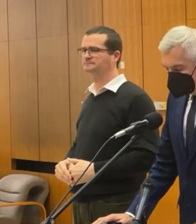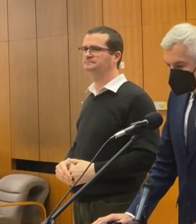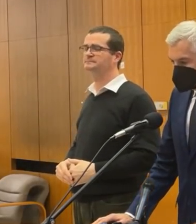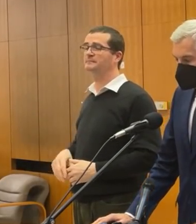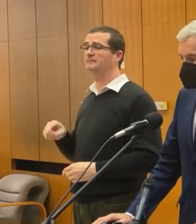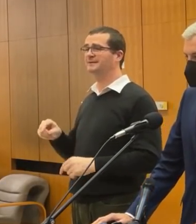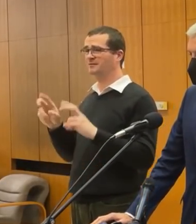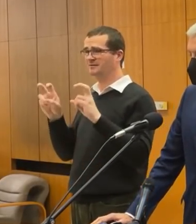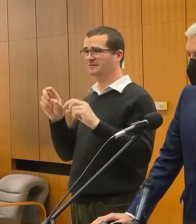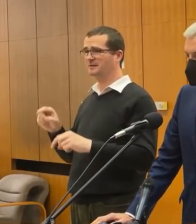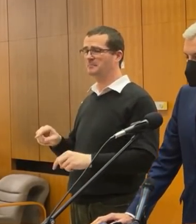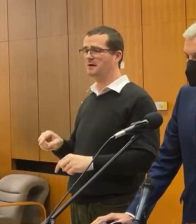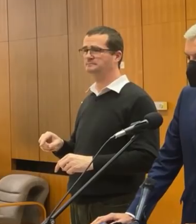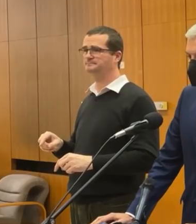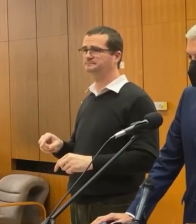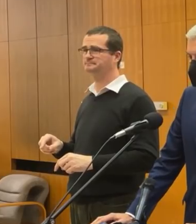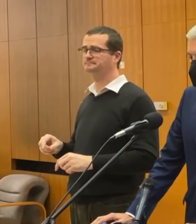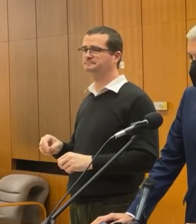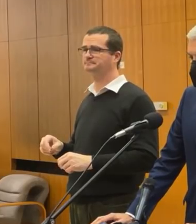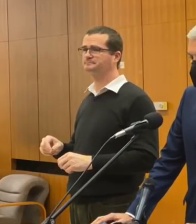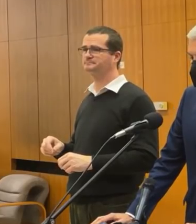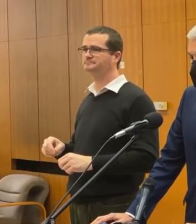No, o tejto téme